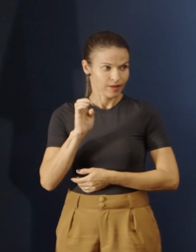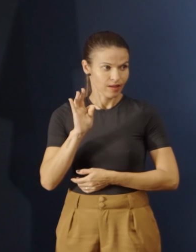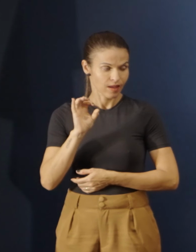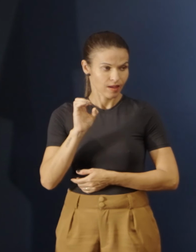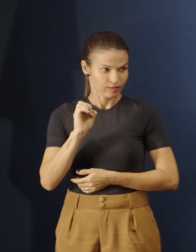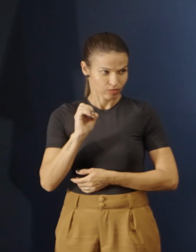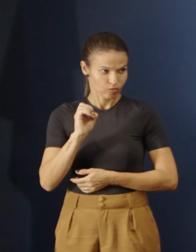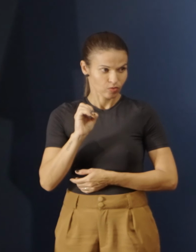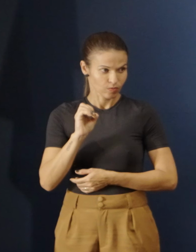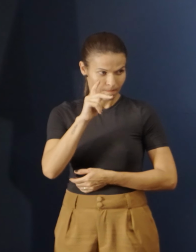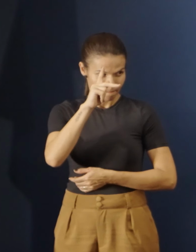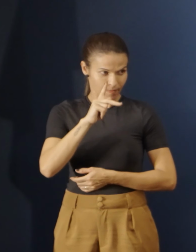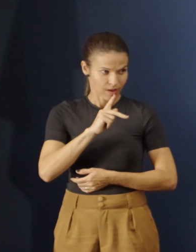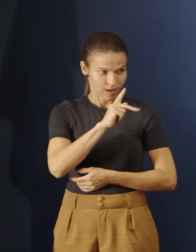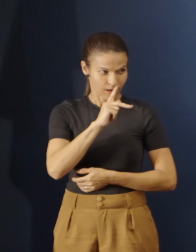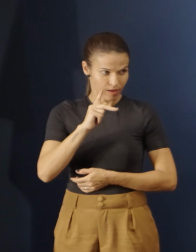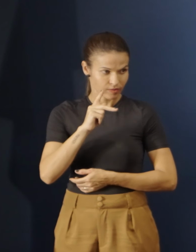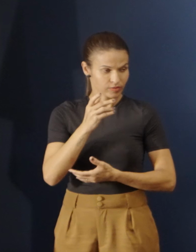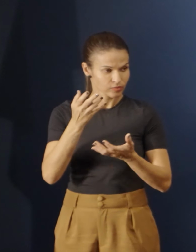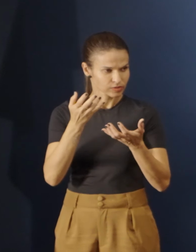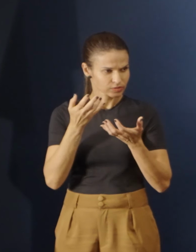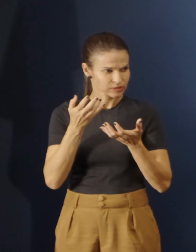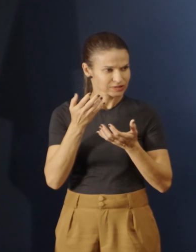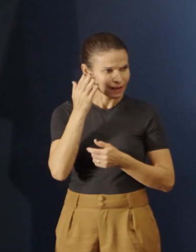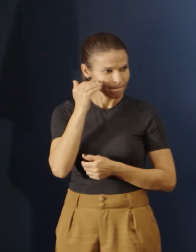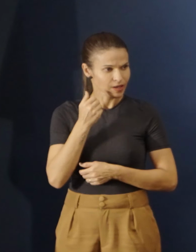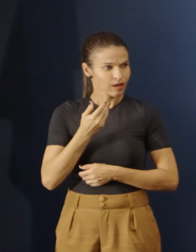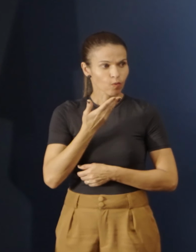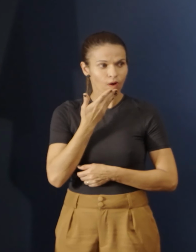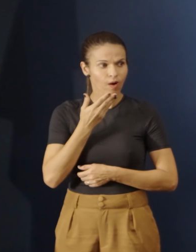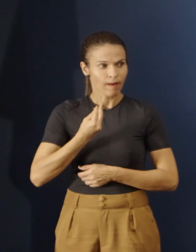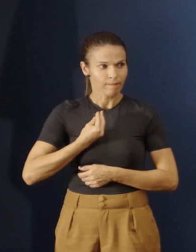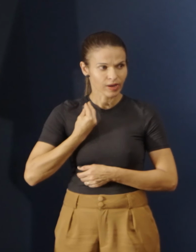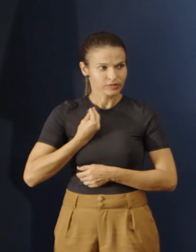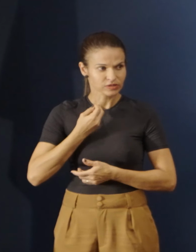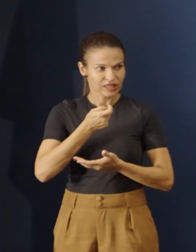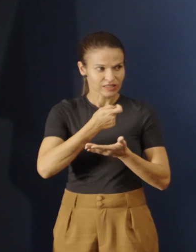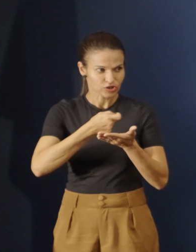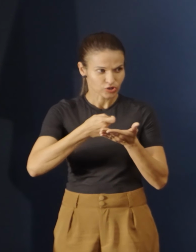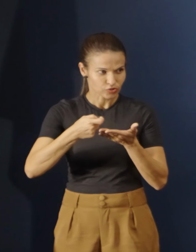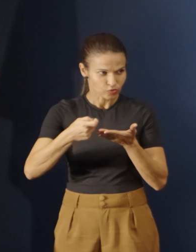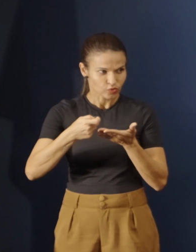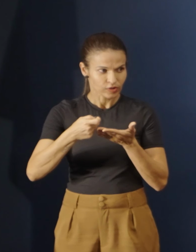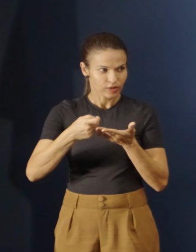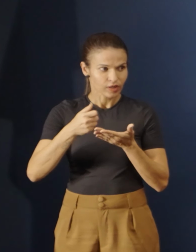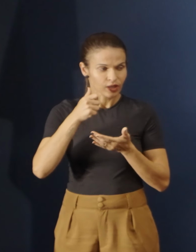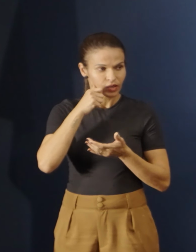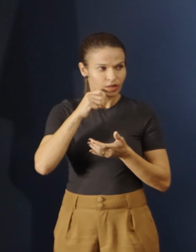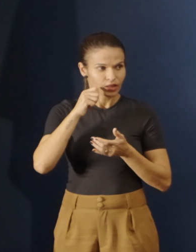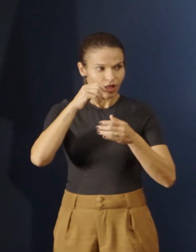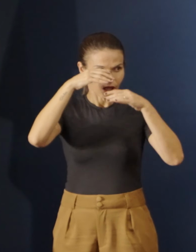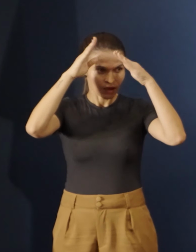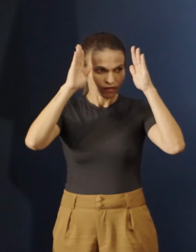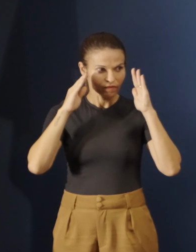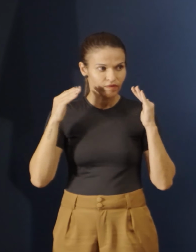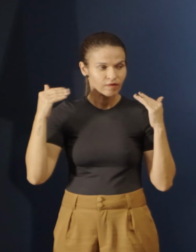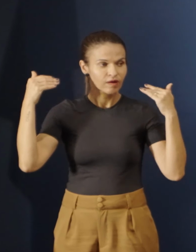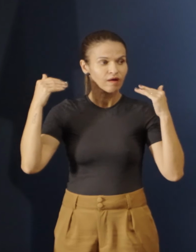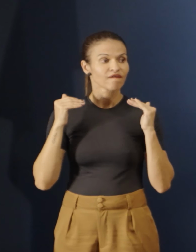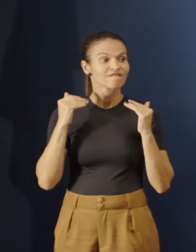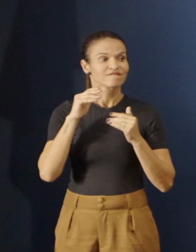Conselho Amoroso Lindo. Eu gostaria de saber qual é a participação da escritora, da freira Valéria de Rezende,